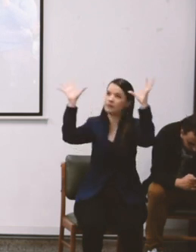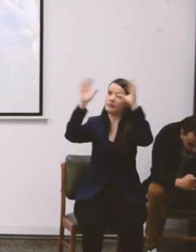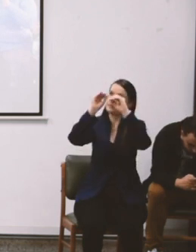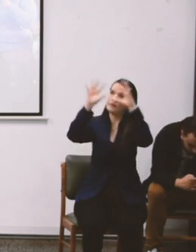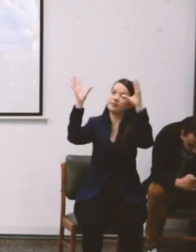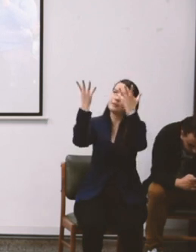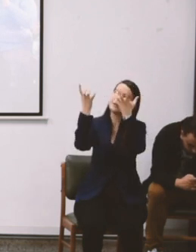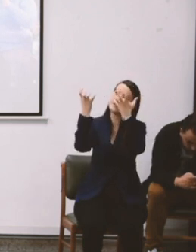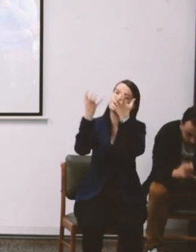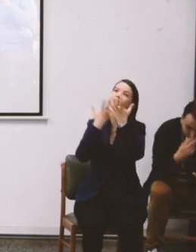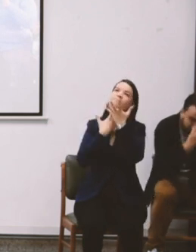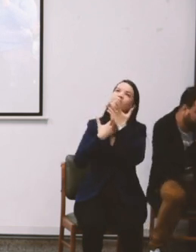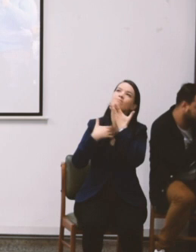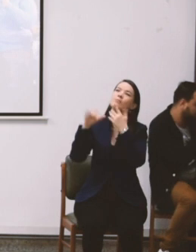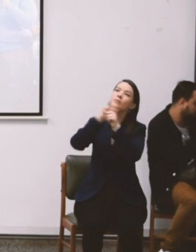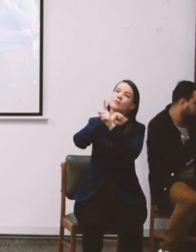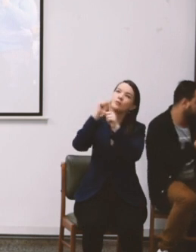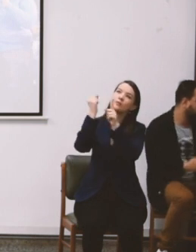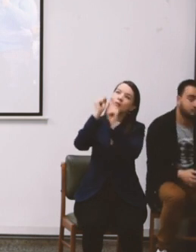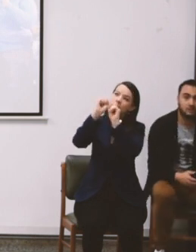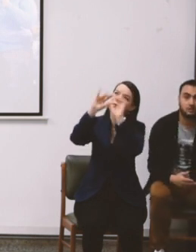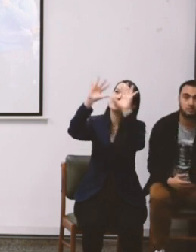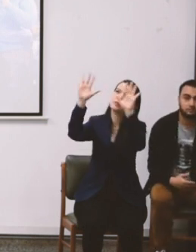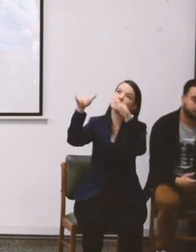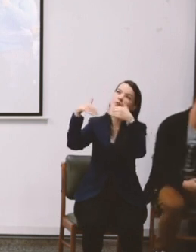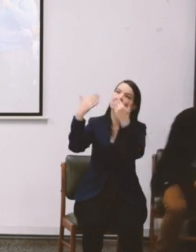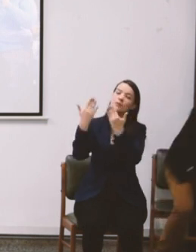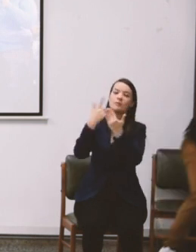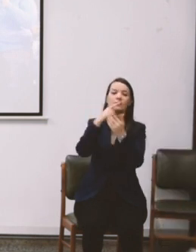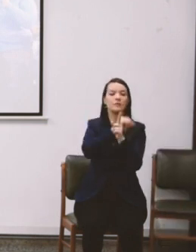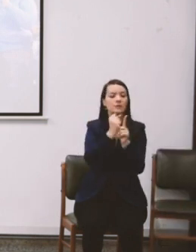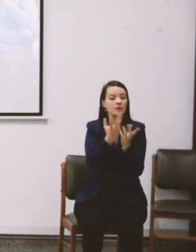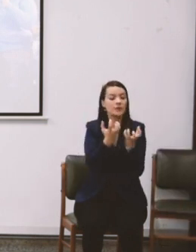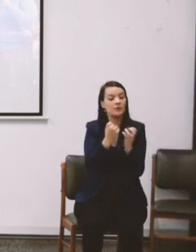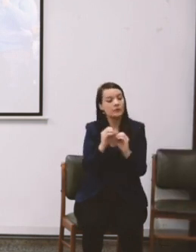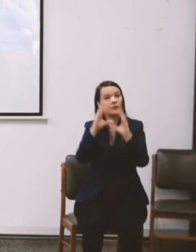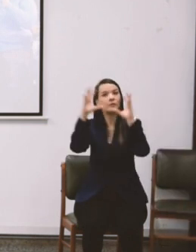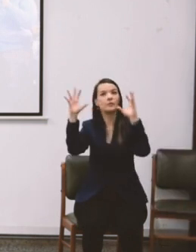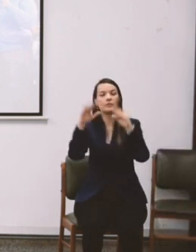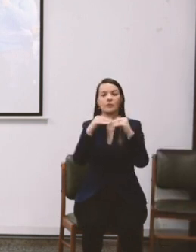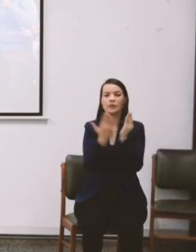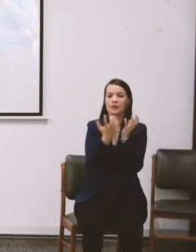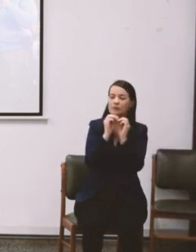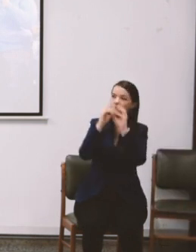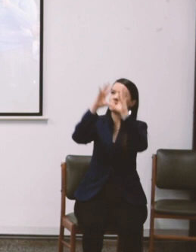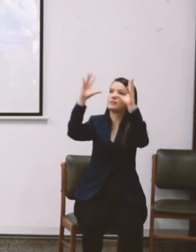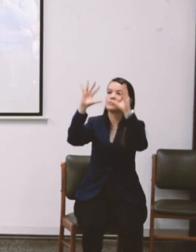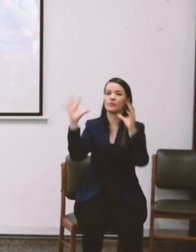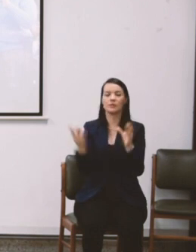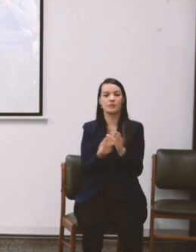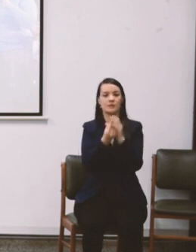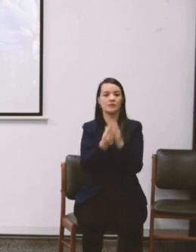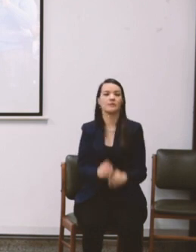el deseo de una sociedad, el deseo de ser de una sociedad, el deseo de ser de una escuela incluyente,